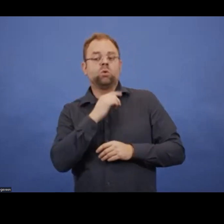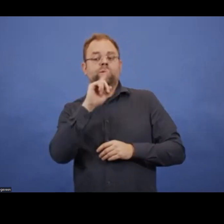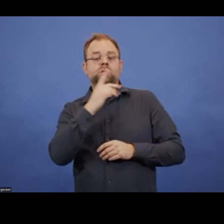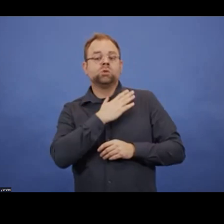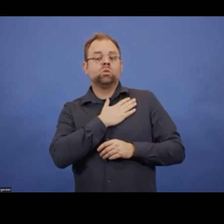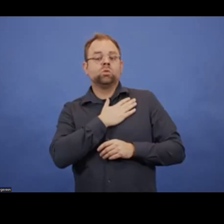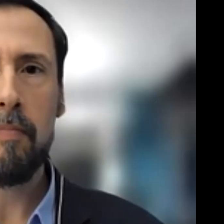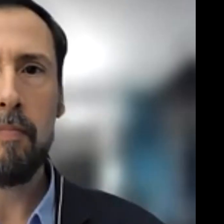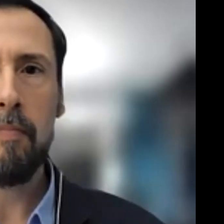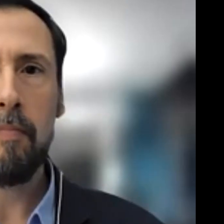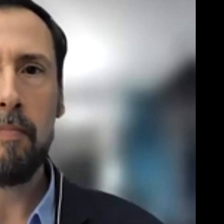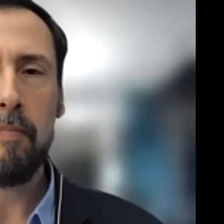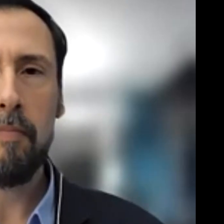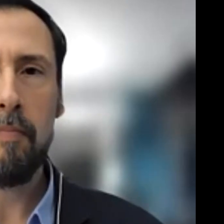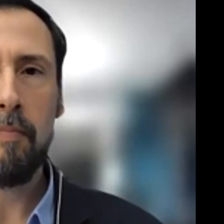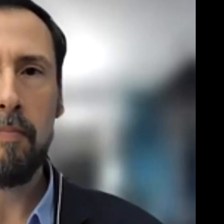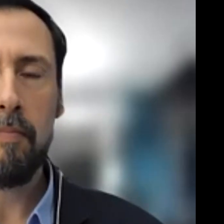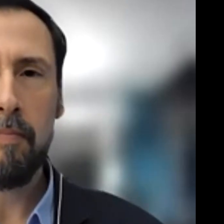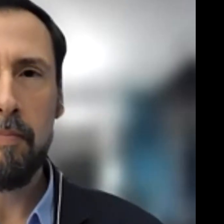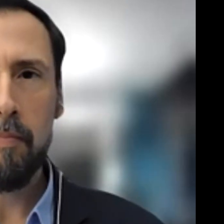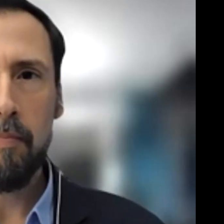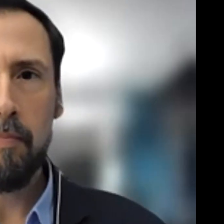y la selección del comité